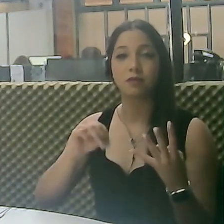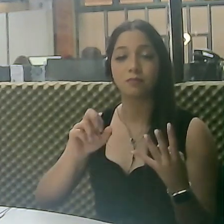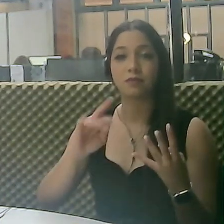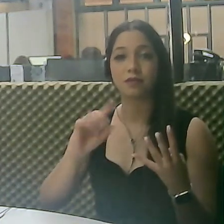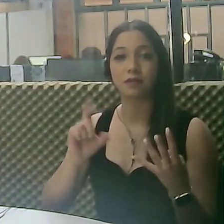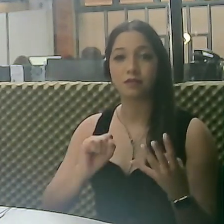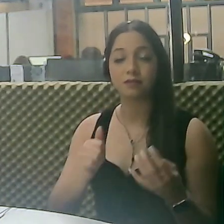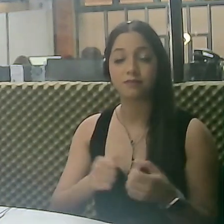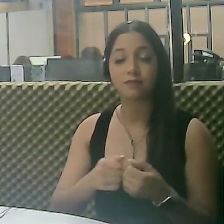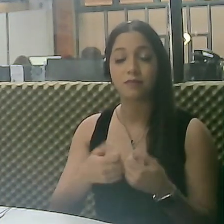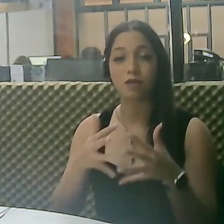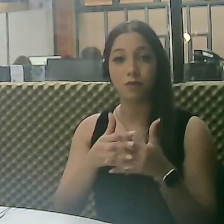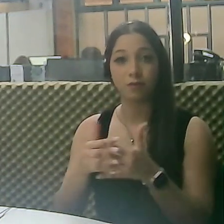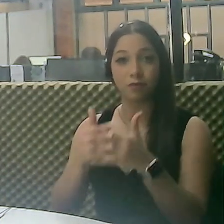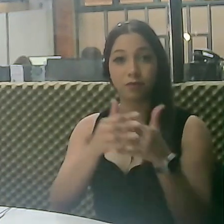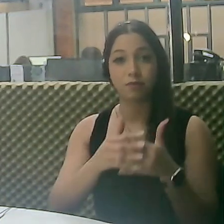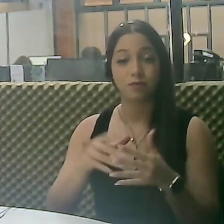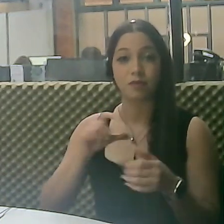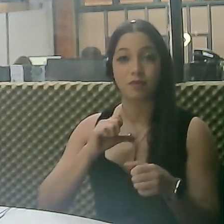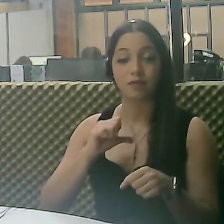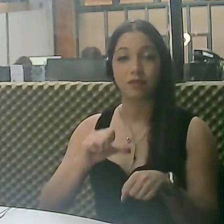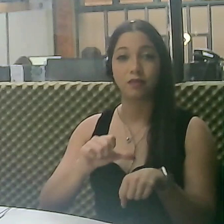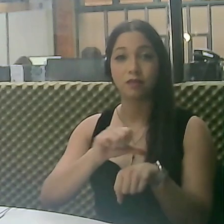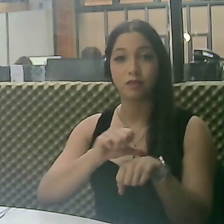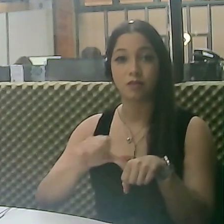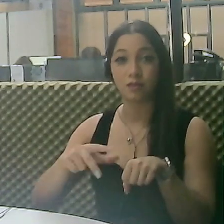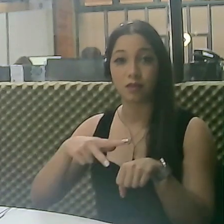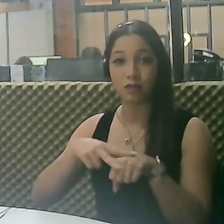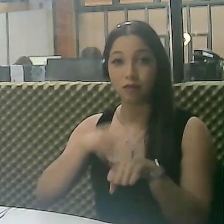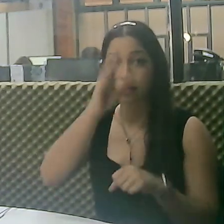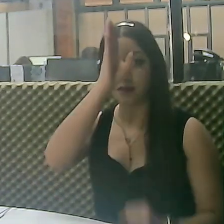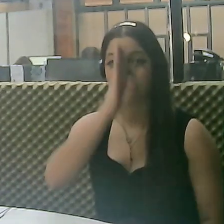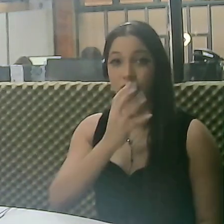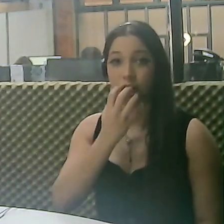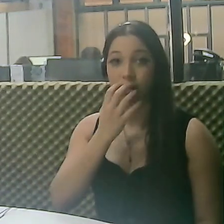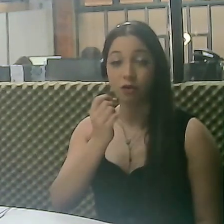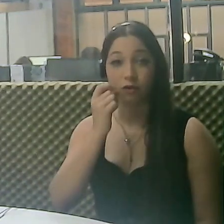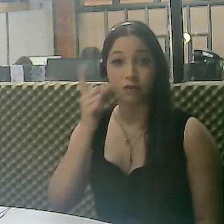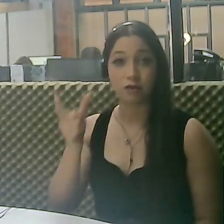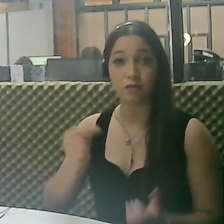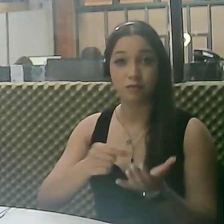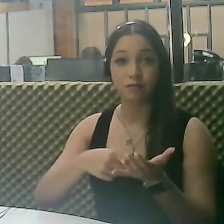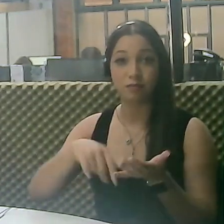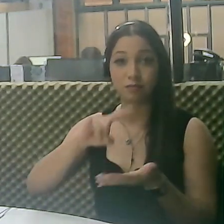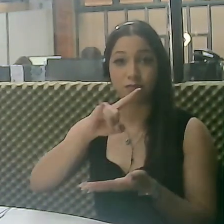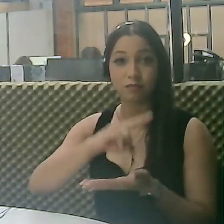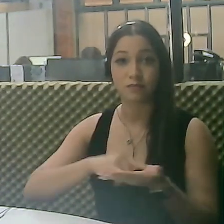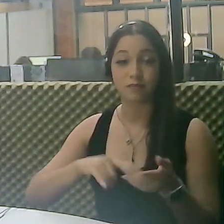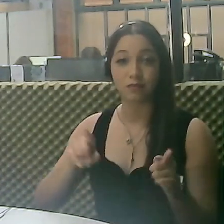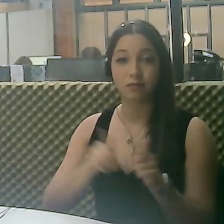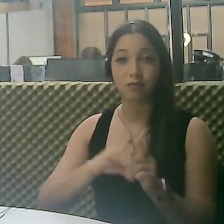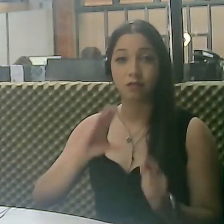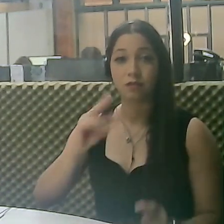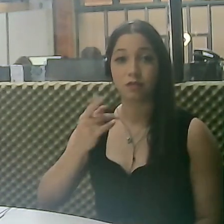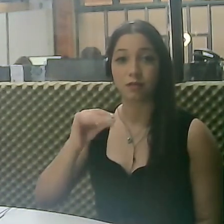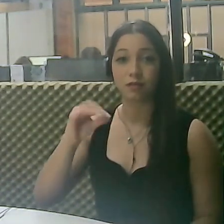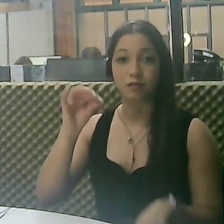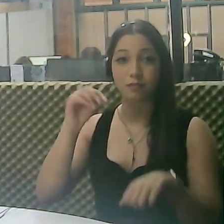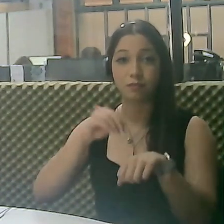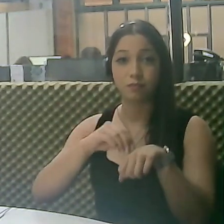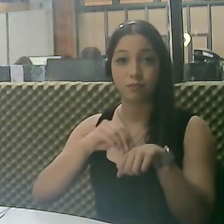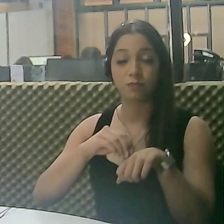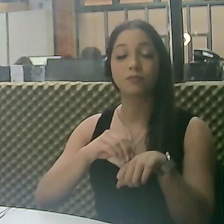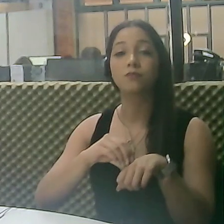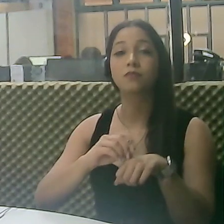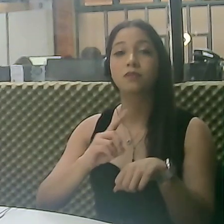no veículo de atendimento itinerante a esterilização gratuita de cães e gatos cadastrados e a microchipagem de cada animal,